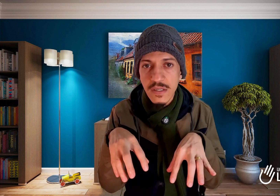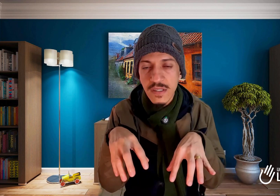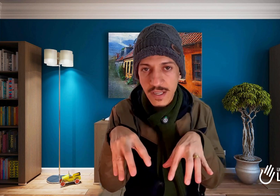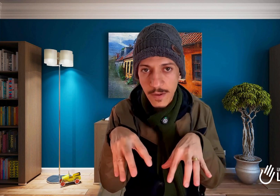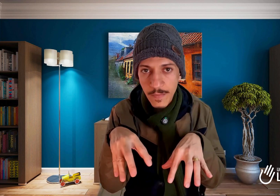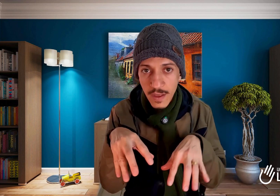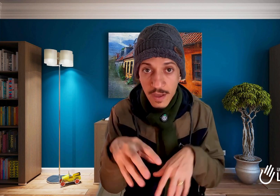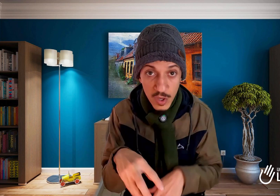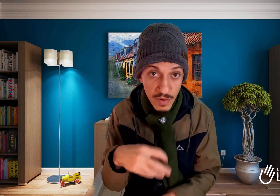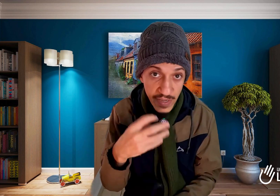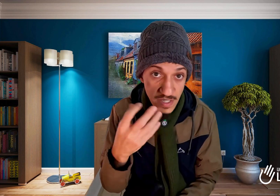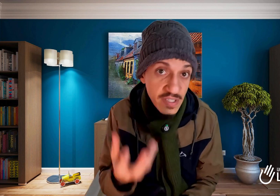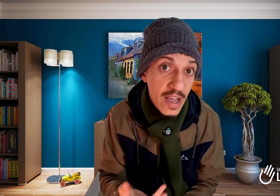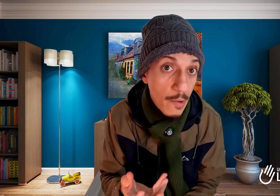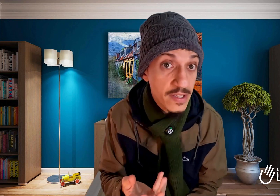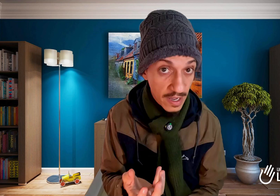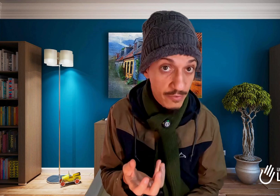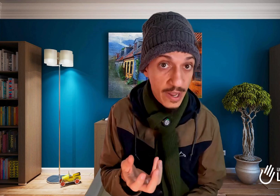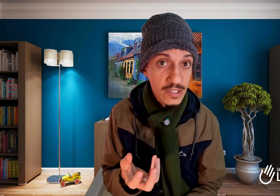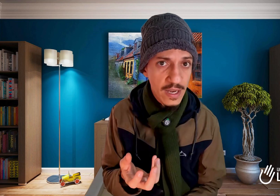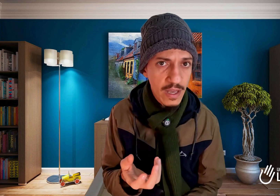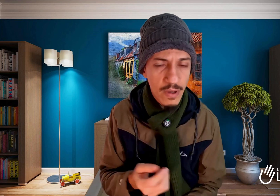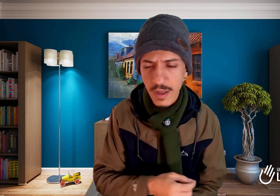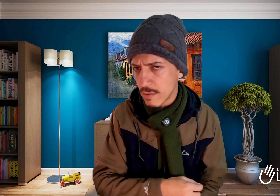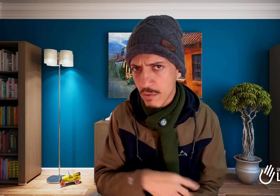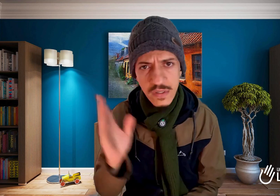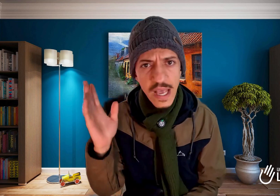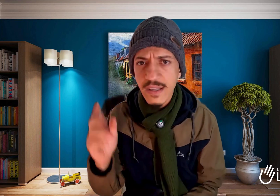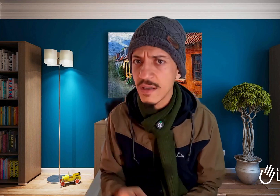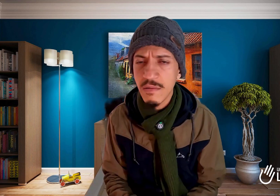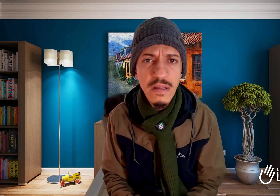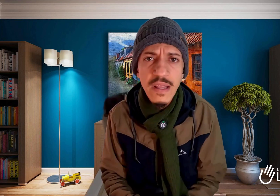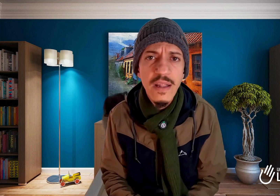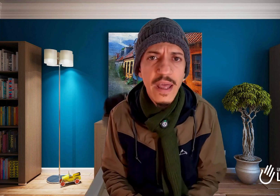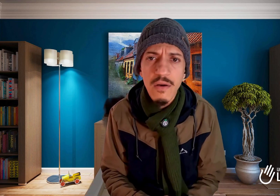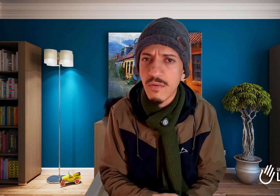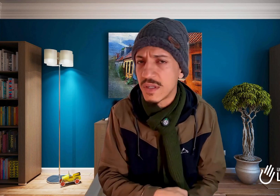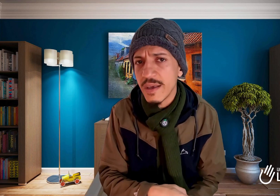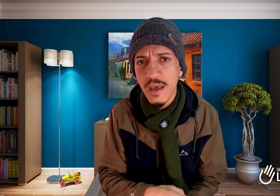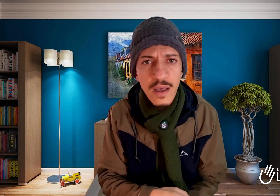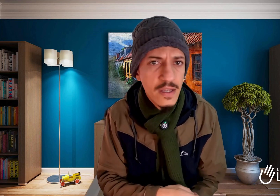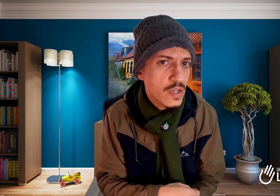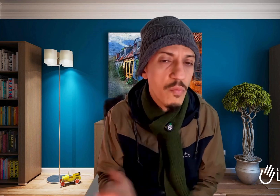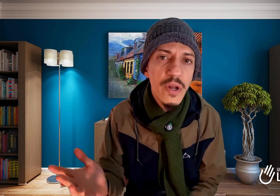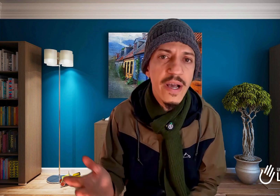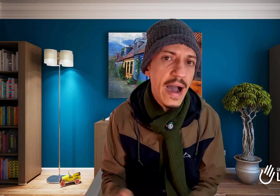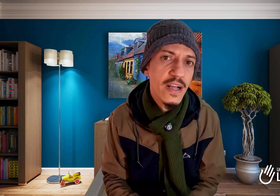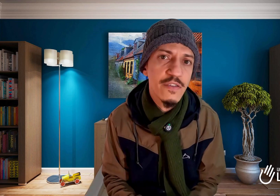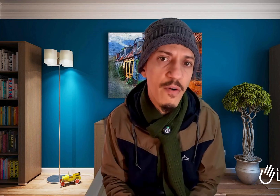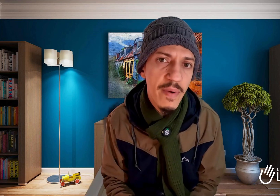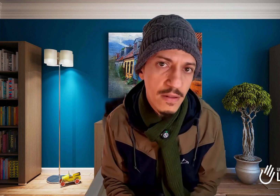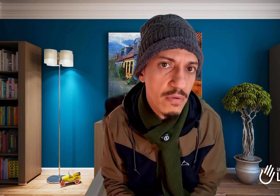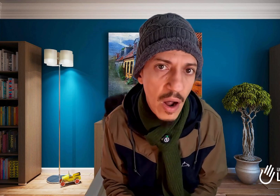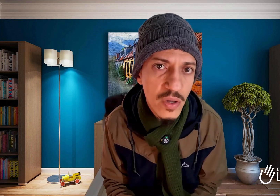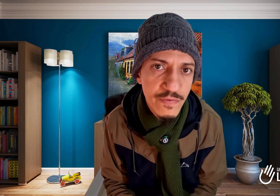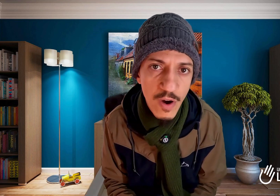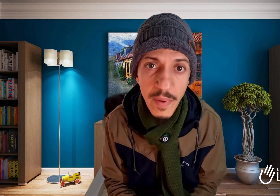seja, que uma vez que você realmente está fluente na língua, você consegue se entender, consegue se comunicar de forma natural, de forma